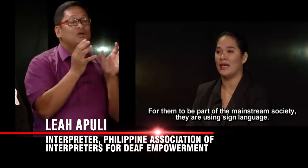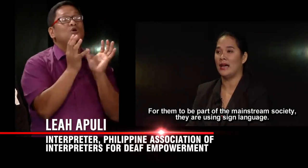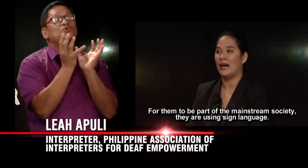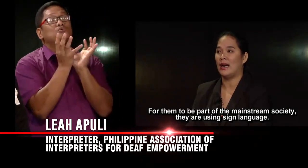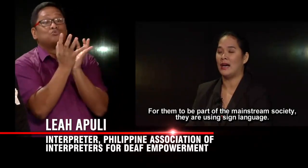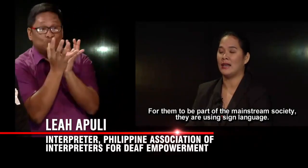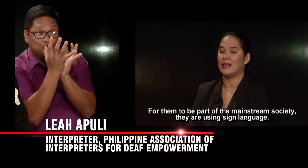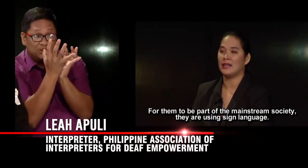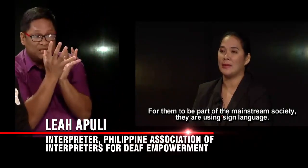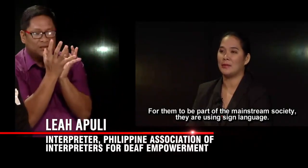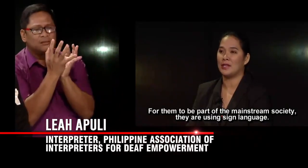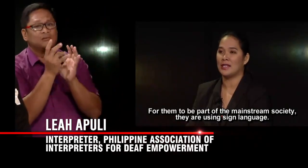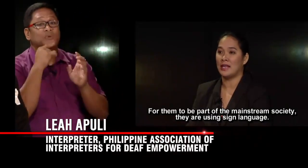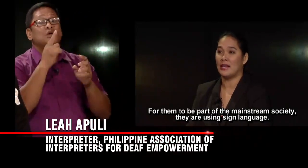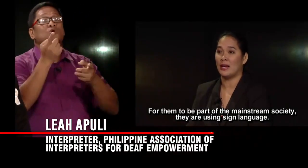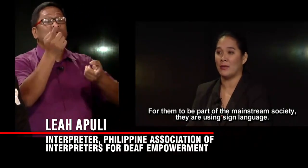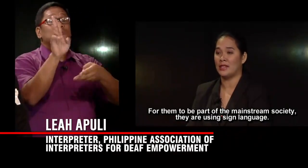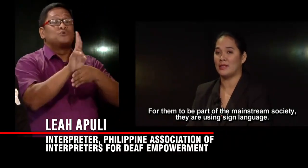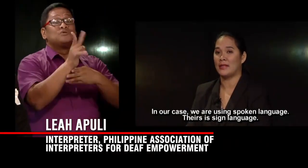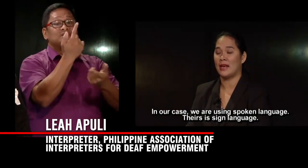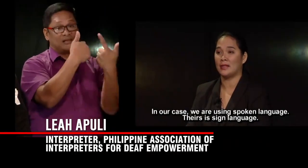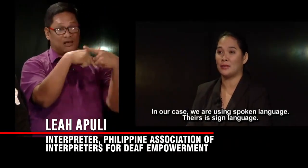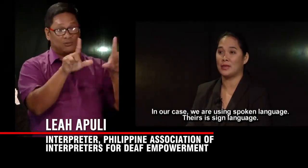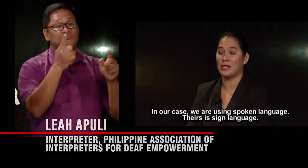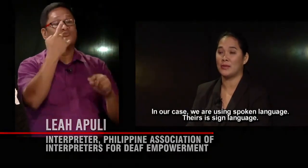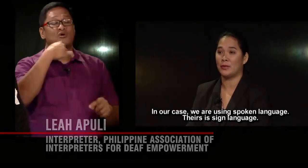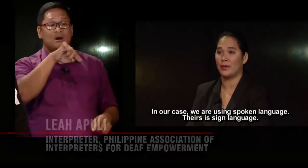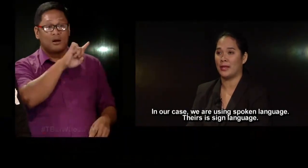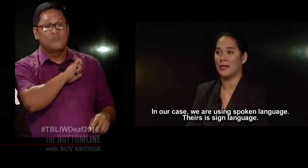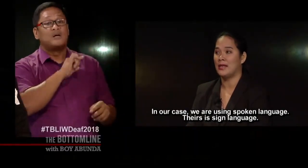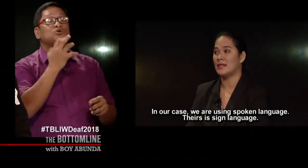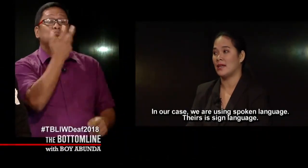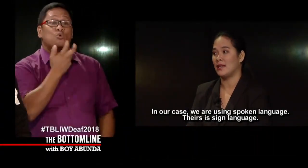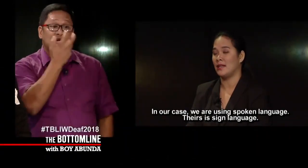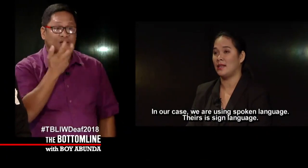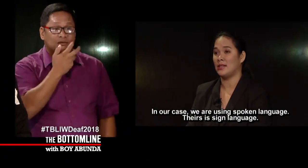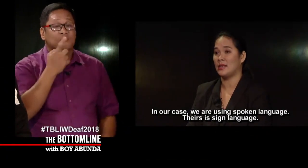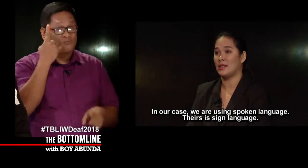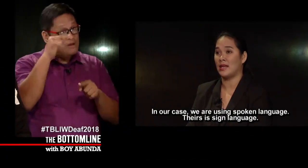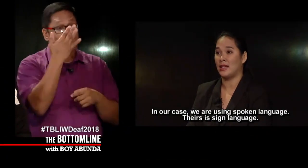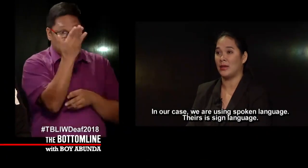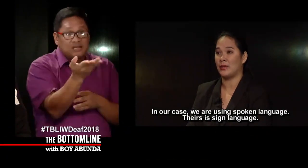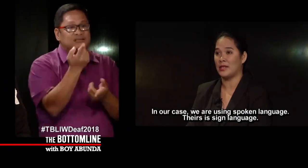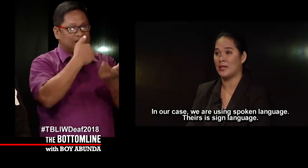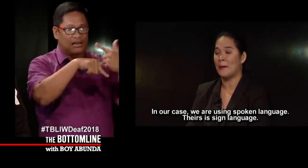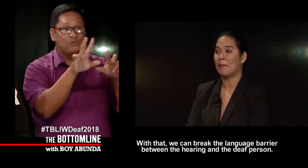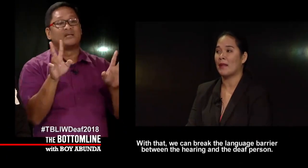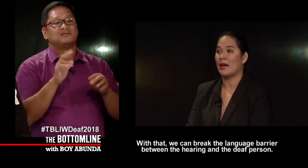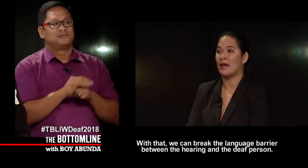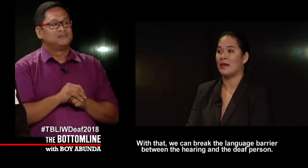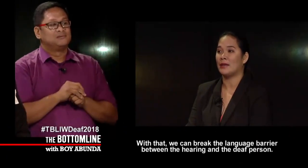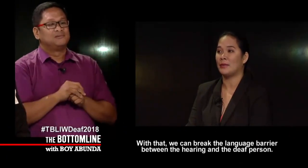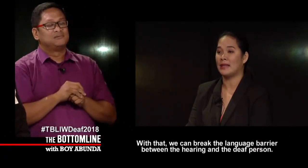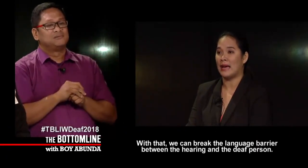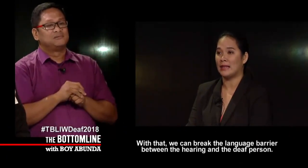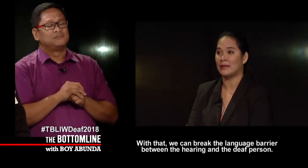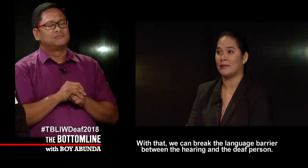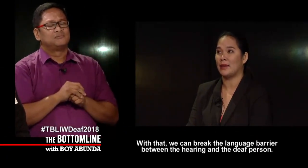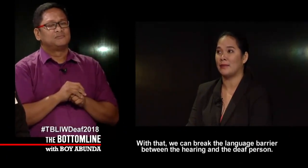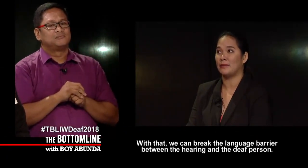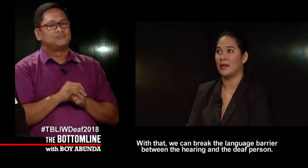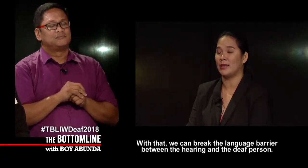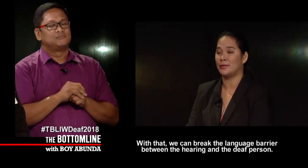society, ginagamit po nilang sign language. Sa atin po kasi spoken. Sa kanila is a sign language. With